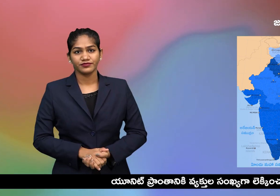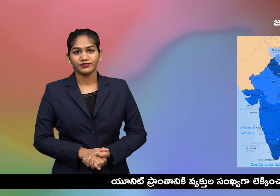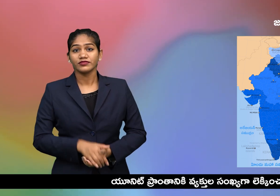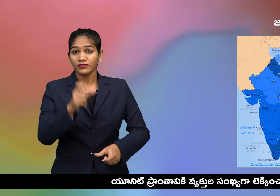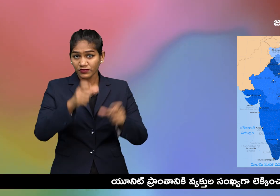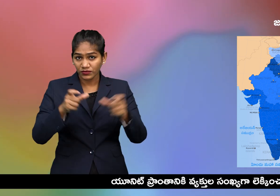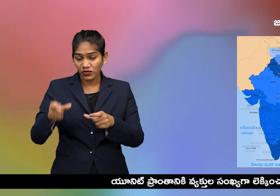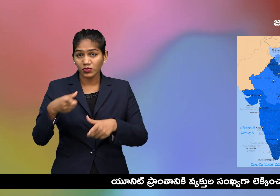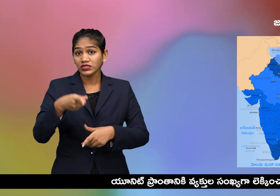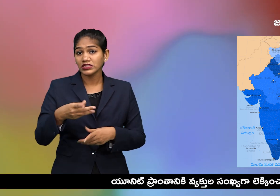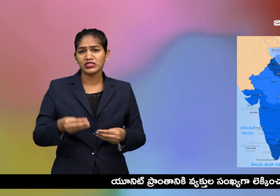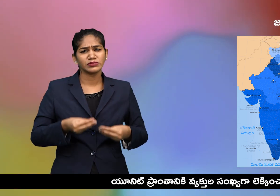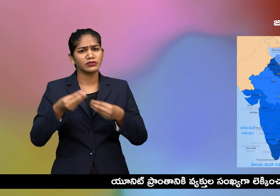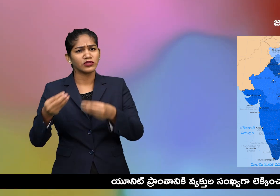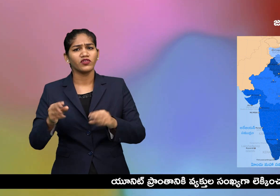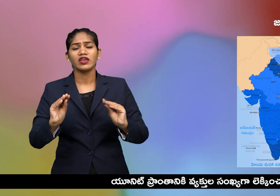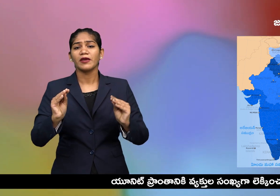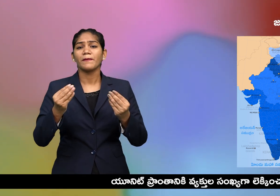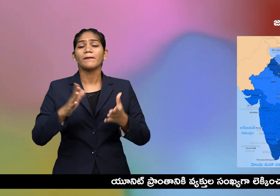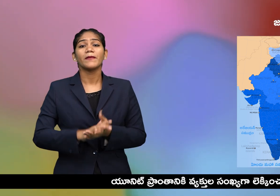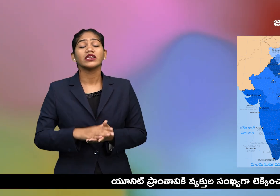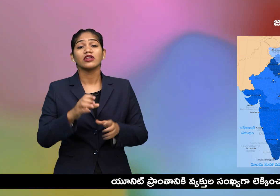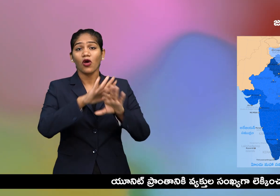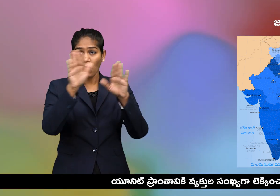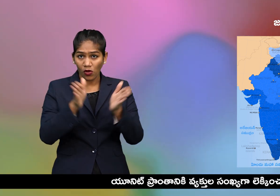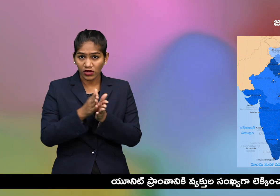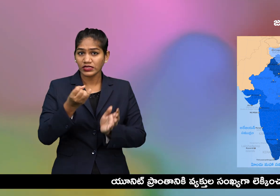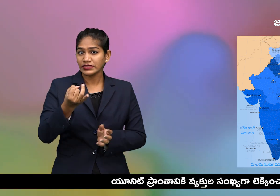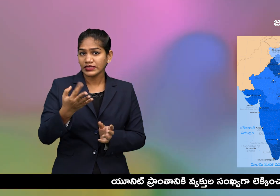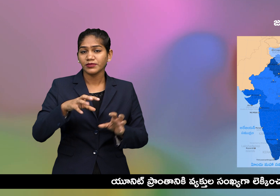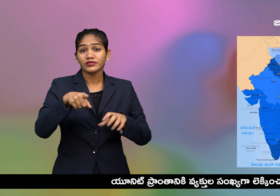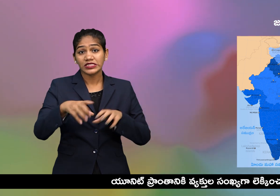యూనిట్ ప్రాంతానికి వ్యక్తుల సంఖ్యగా లెక్కించబడుతుంది.